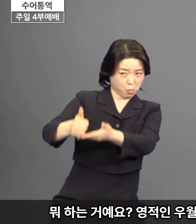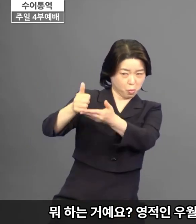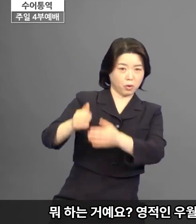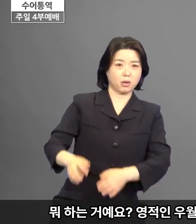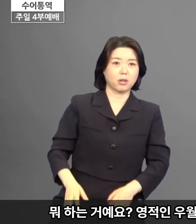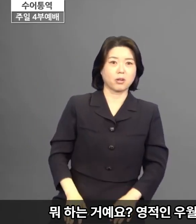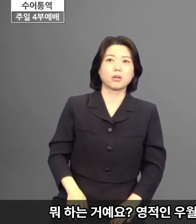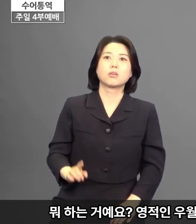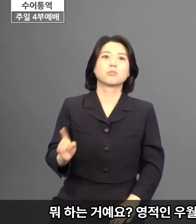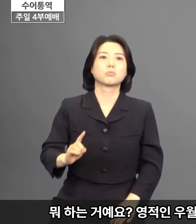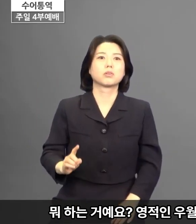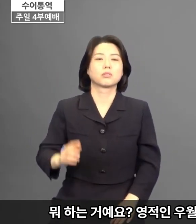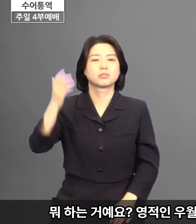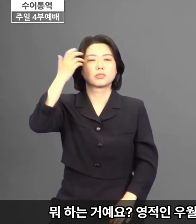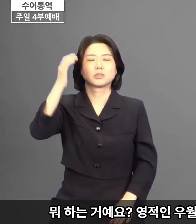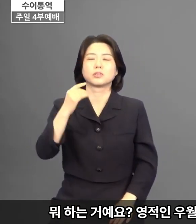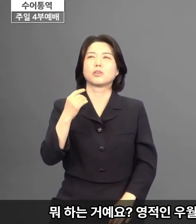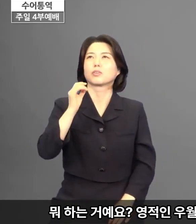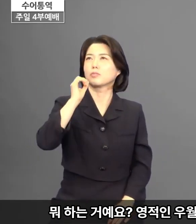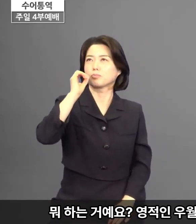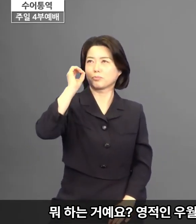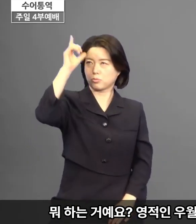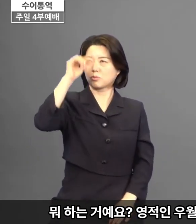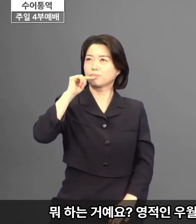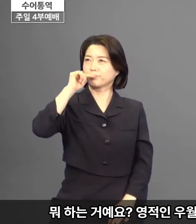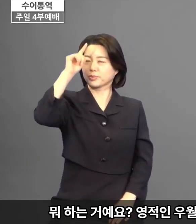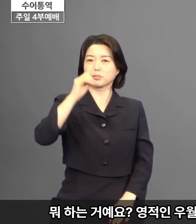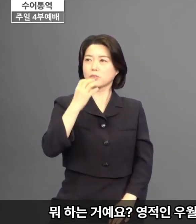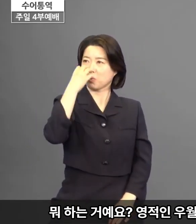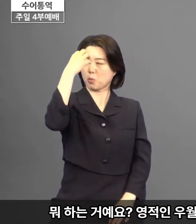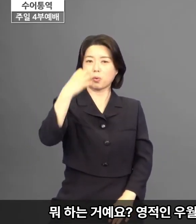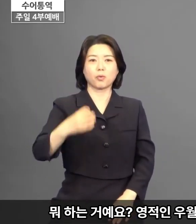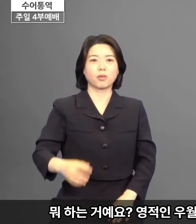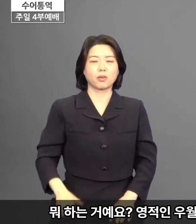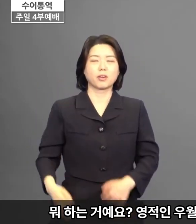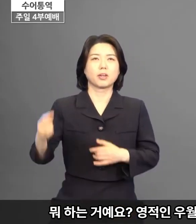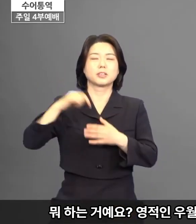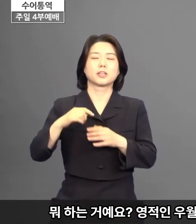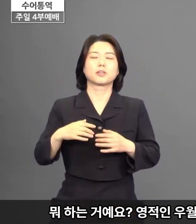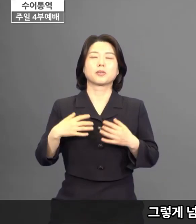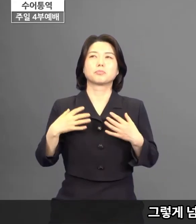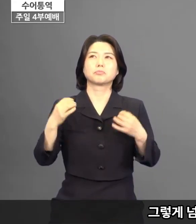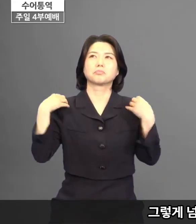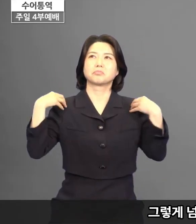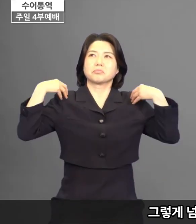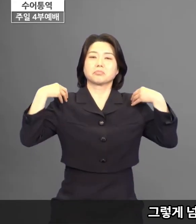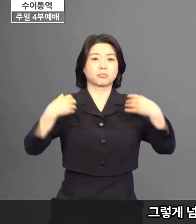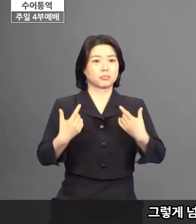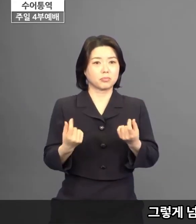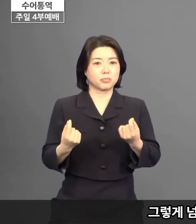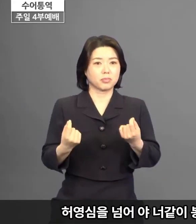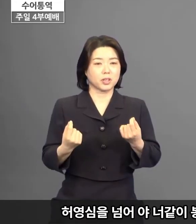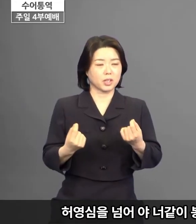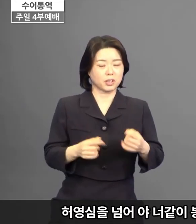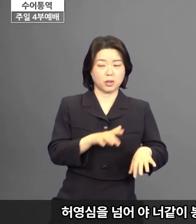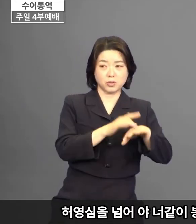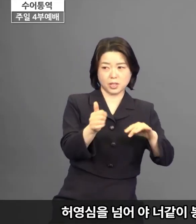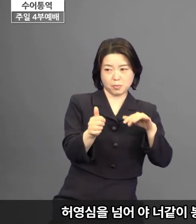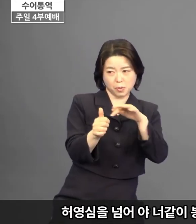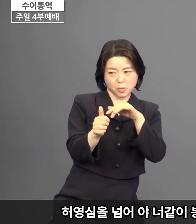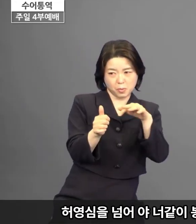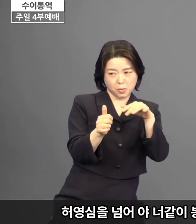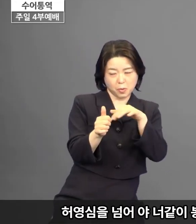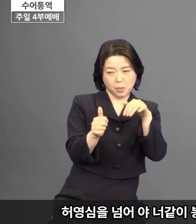뭐 하는 거예요? 영적인 우월감을 줌으로써 교만하게 만들므로써 그렇게 넘어뜨리는 겁니다.